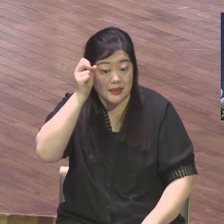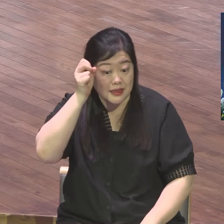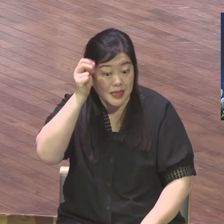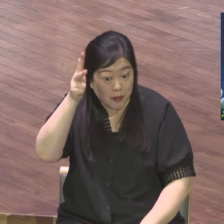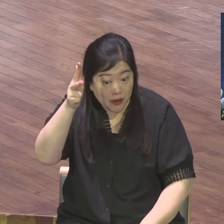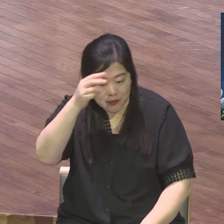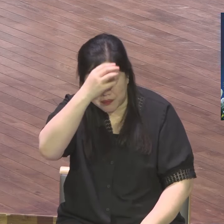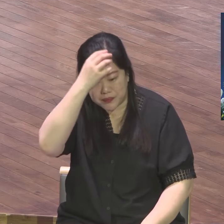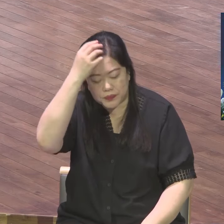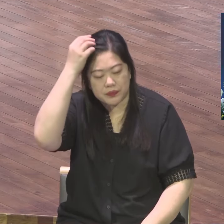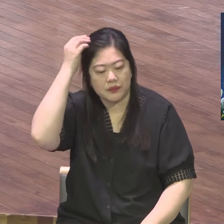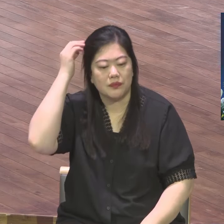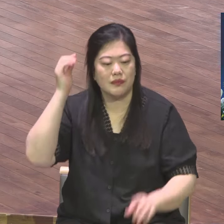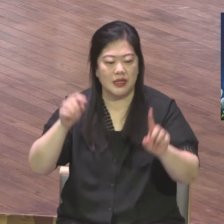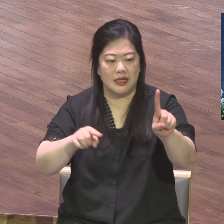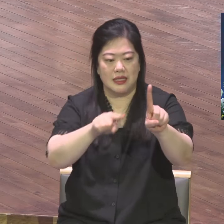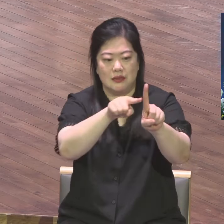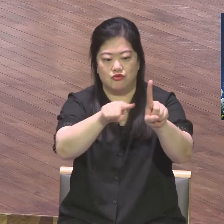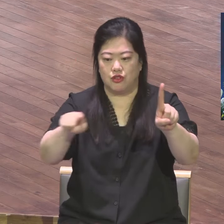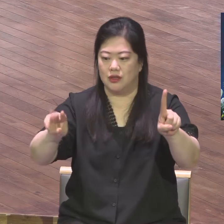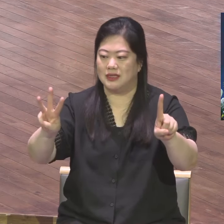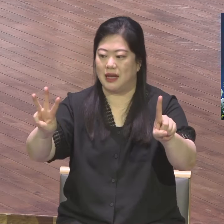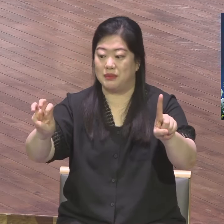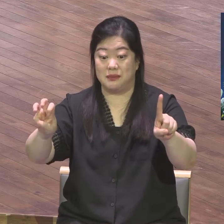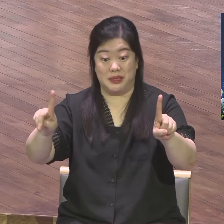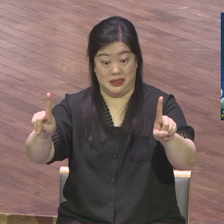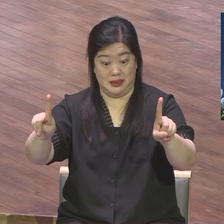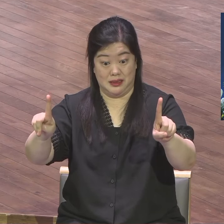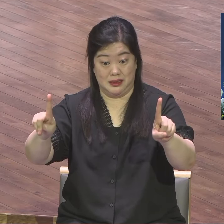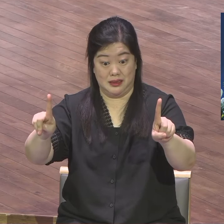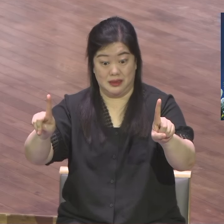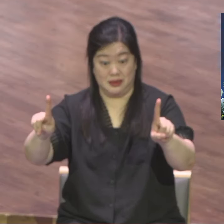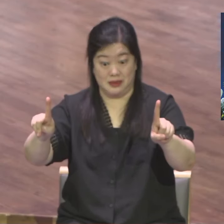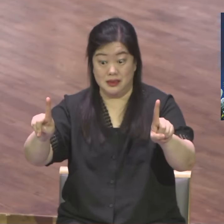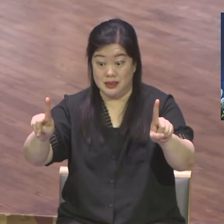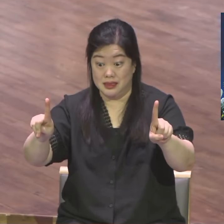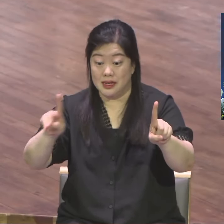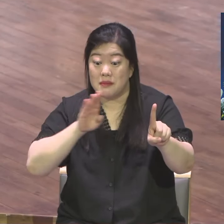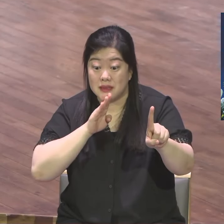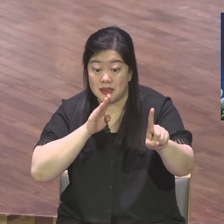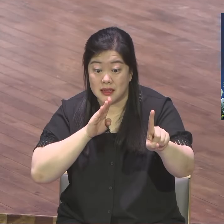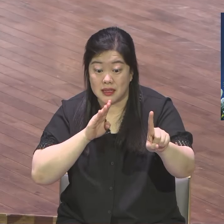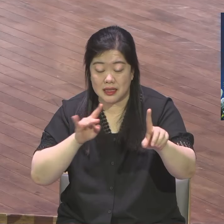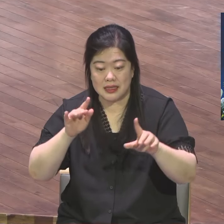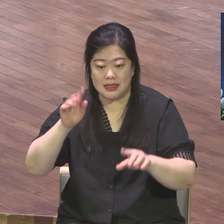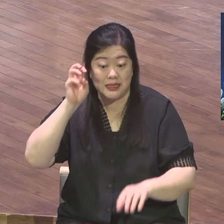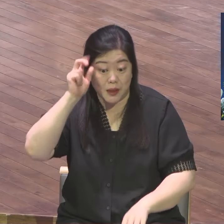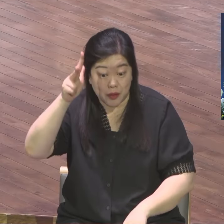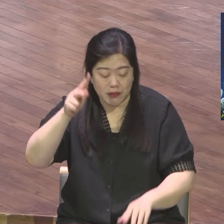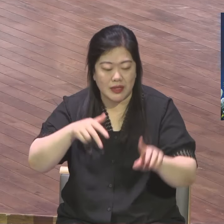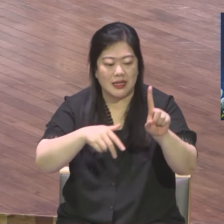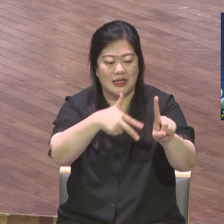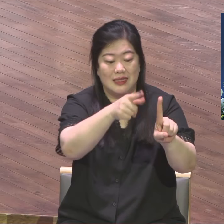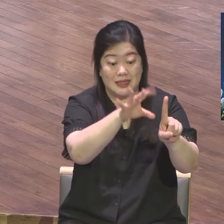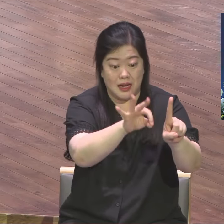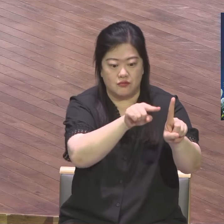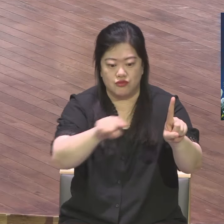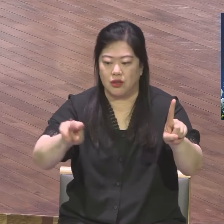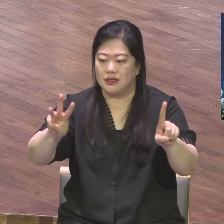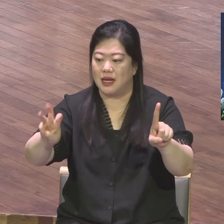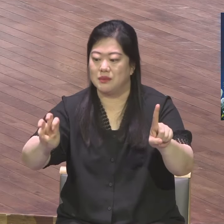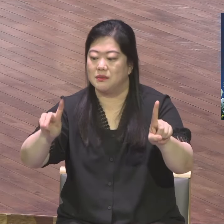때문에 1장부터 31장까지 되어 있기 때문에 한 달이 31까지 돼 있잖아요.